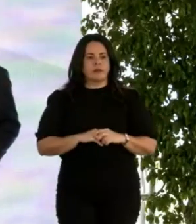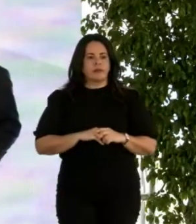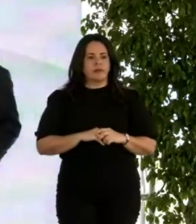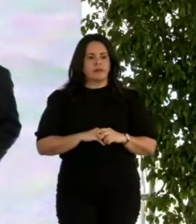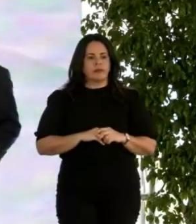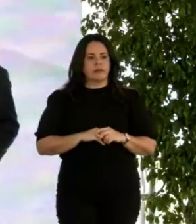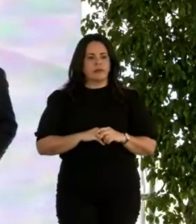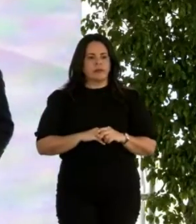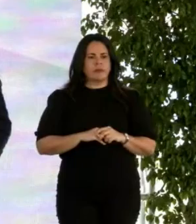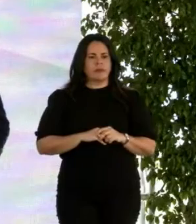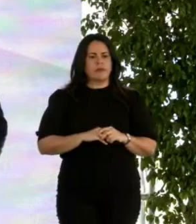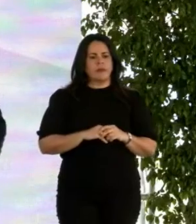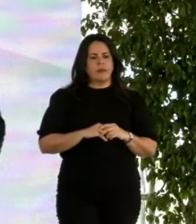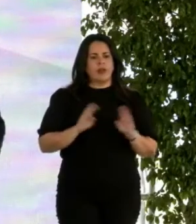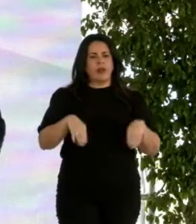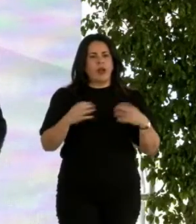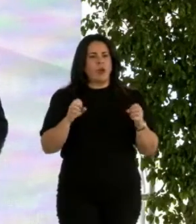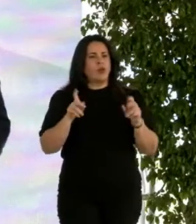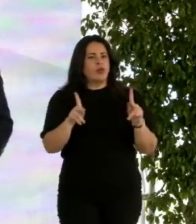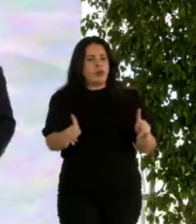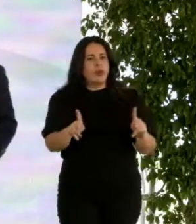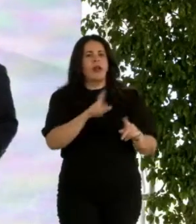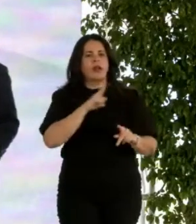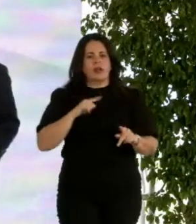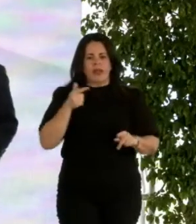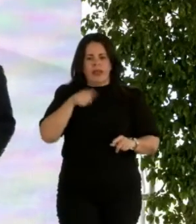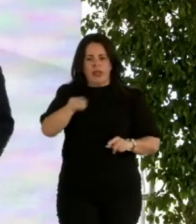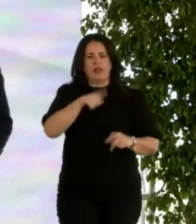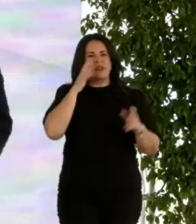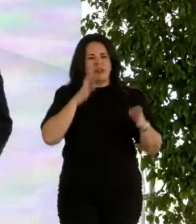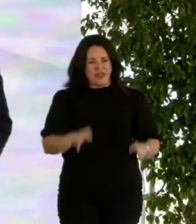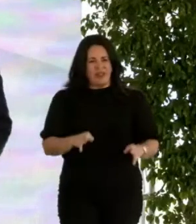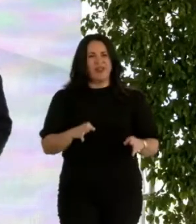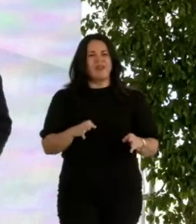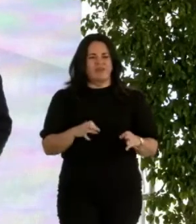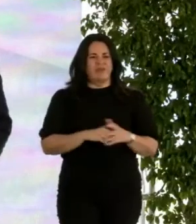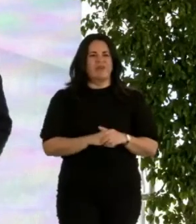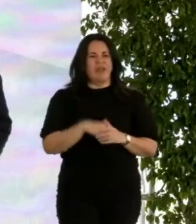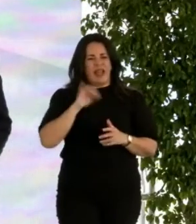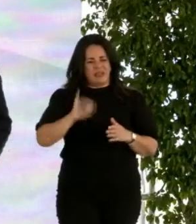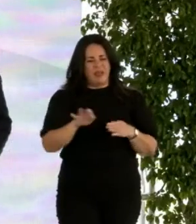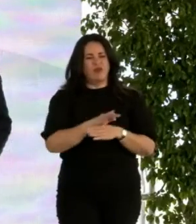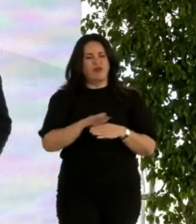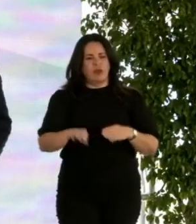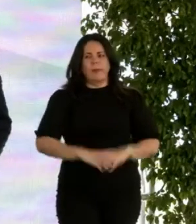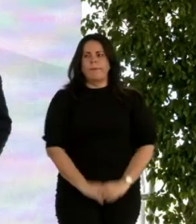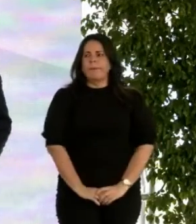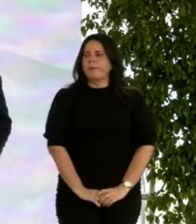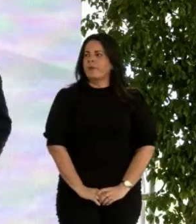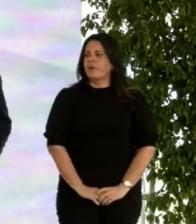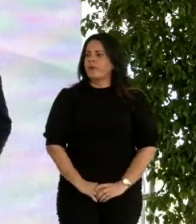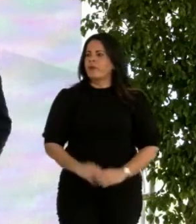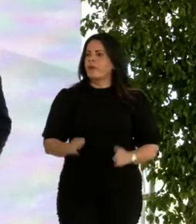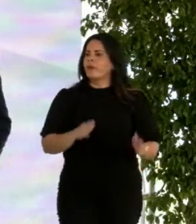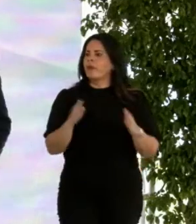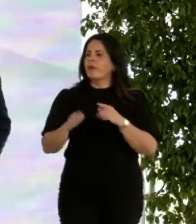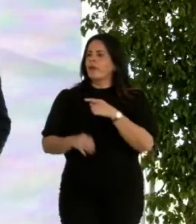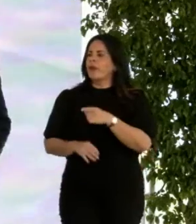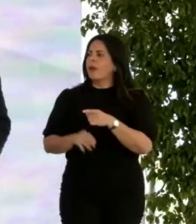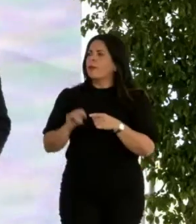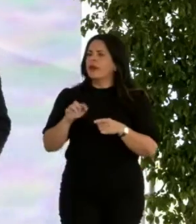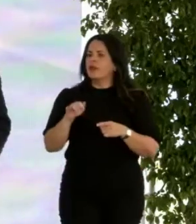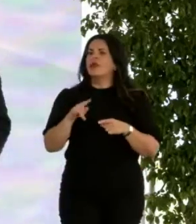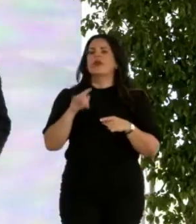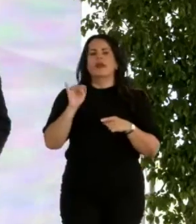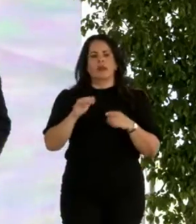la oportunidad a la Asamblea Legislativa de actuar. Así es que esto funciona. Tenemos una más acá en Metro y entonces sí